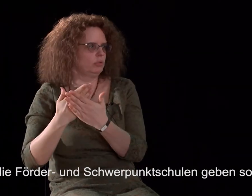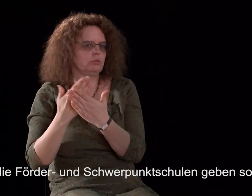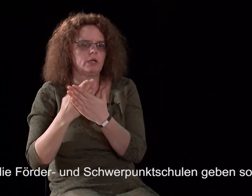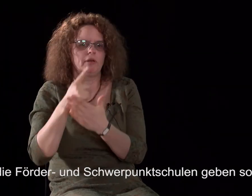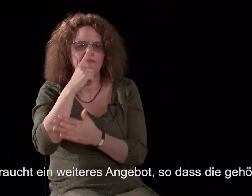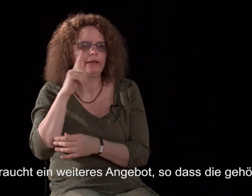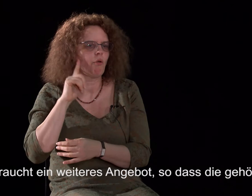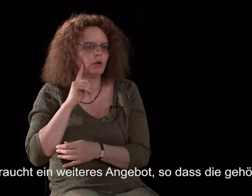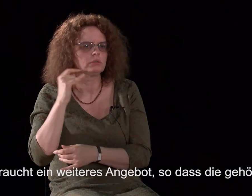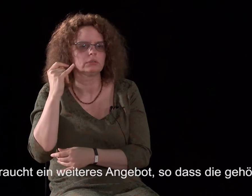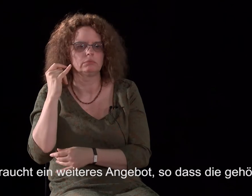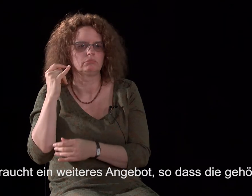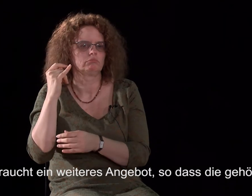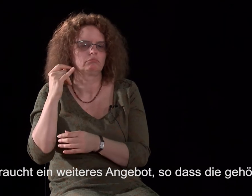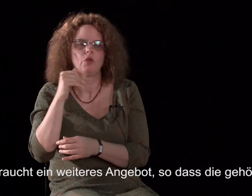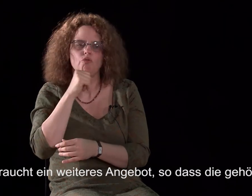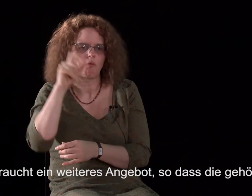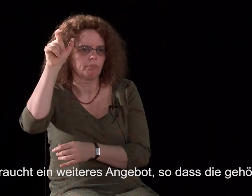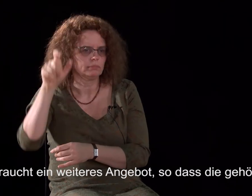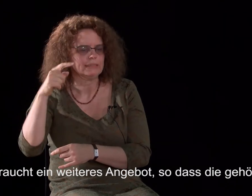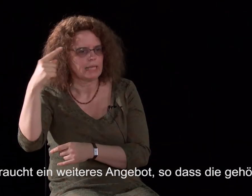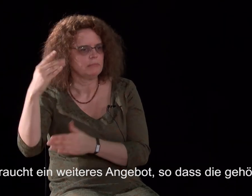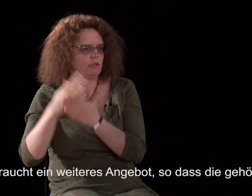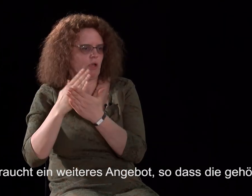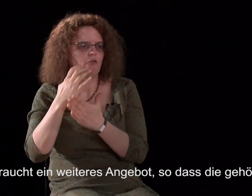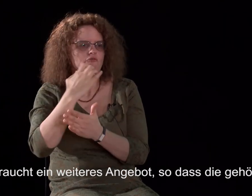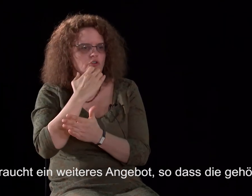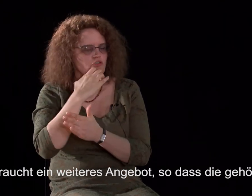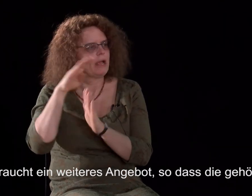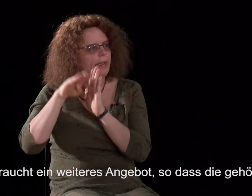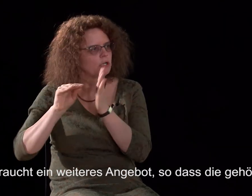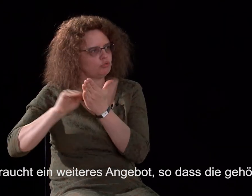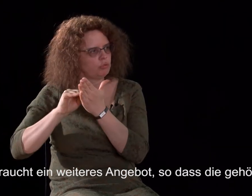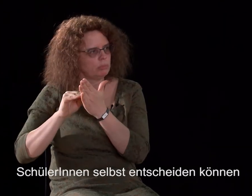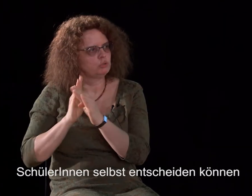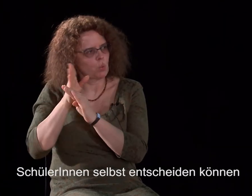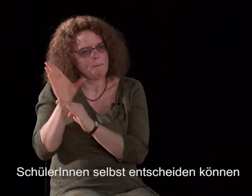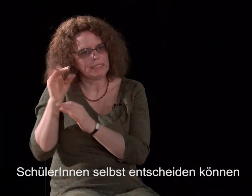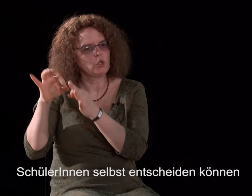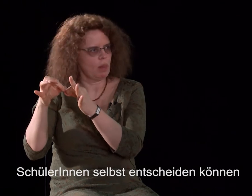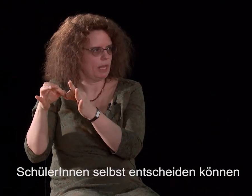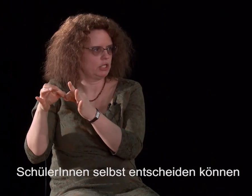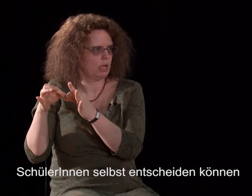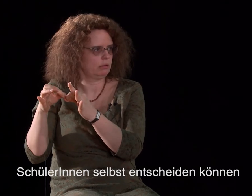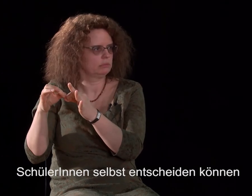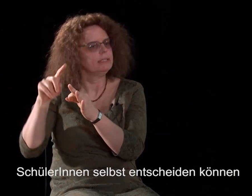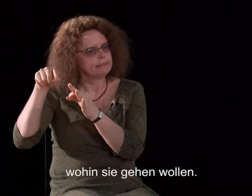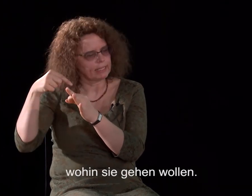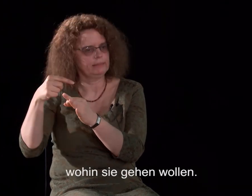Es braucht ein weiteres Angebot, sodass die gehörlosen Schülerinnen und Schüler selbst entscheiden können, wohin sie gehen